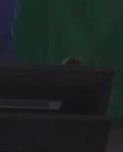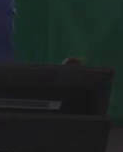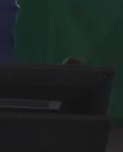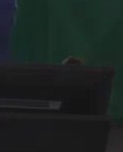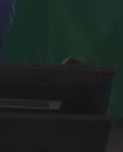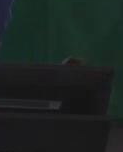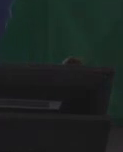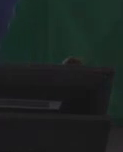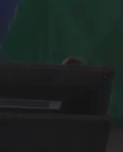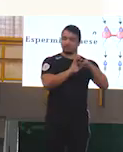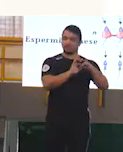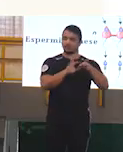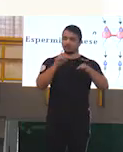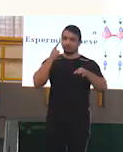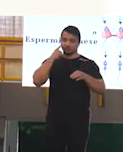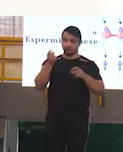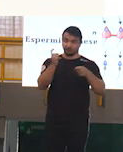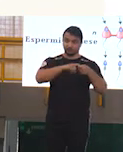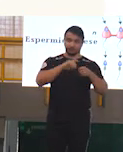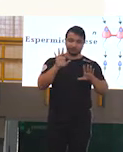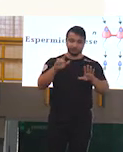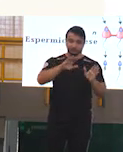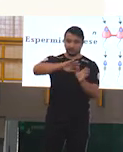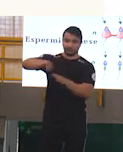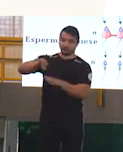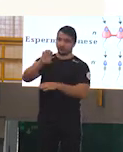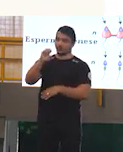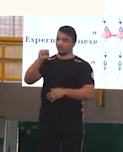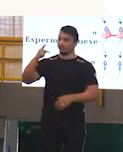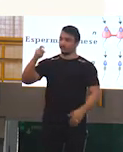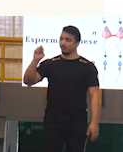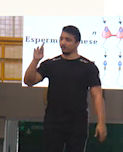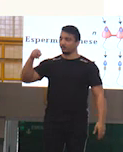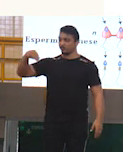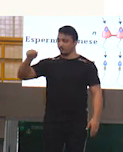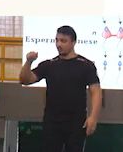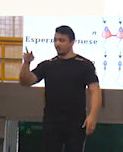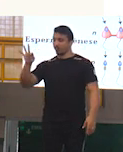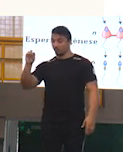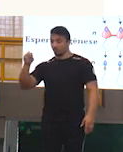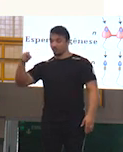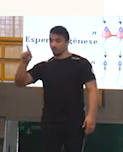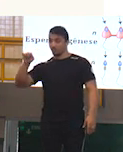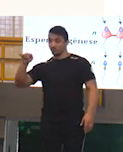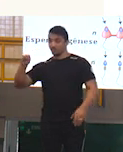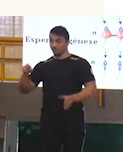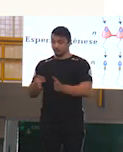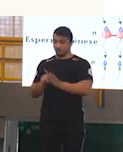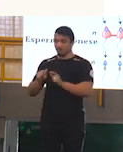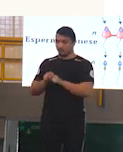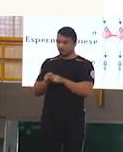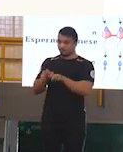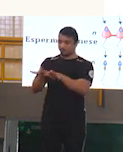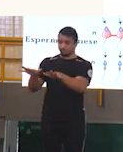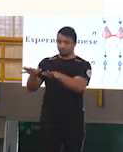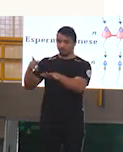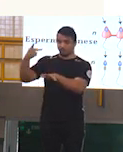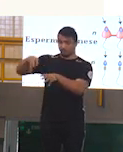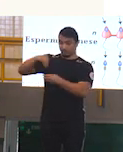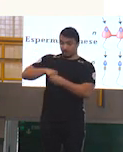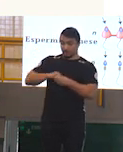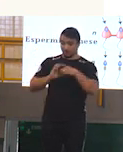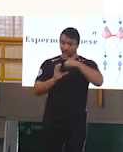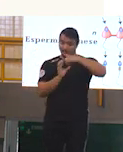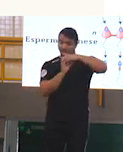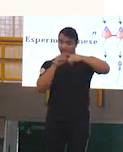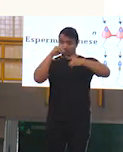processo. Então só para a gente reformular, espermatogônias, células diploide, multiplicação.